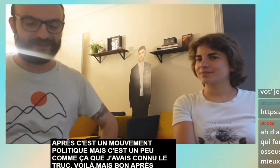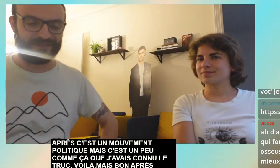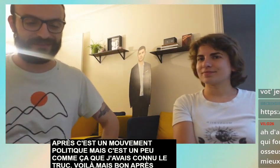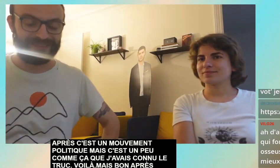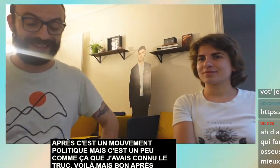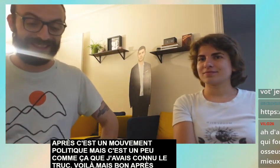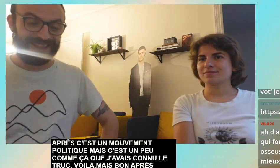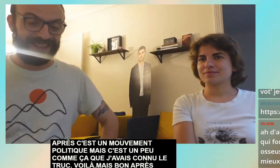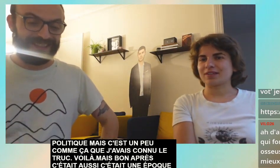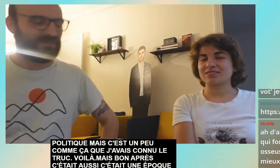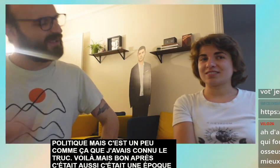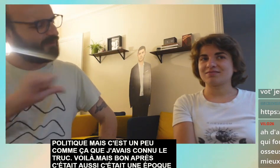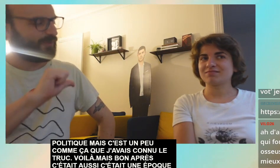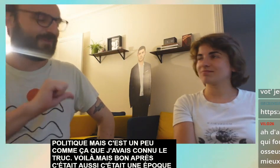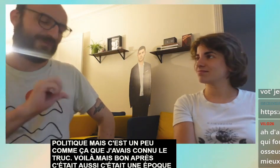attends.